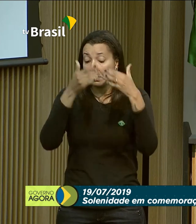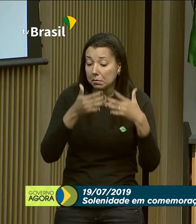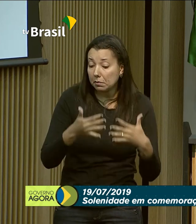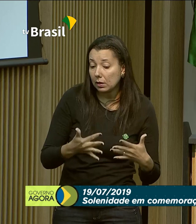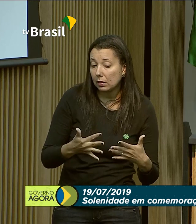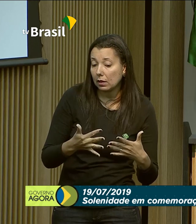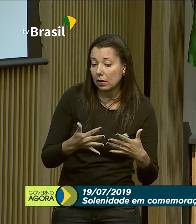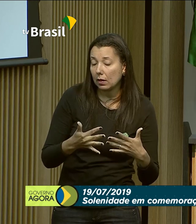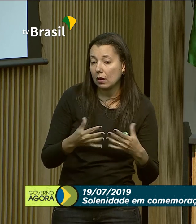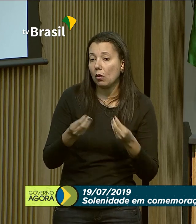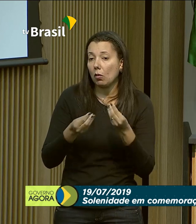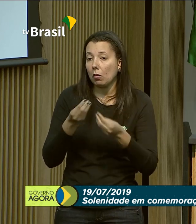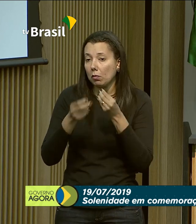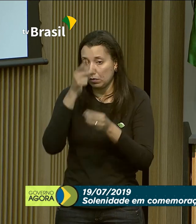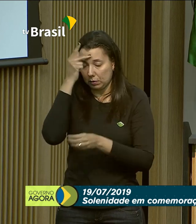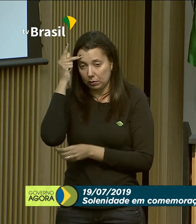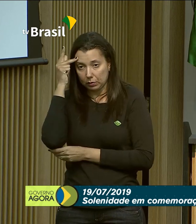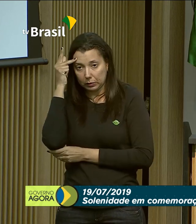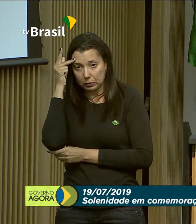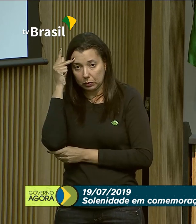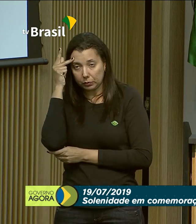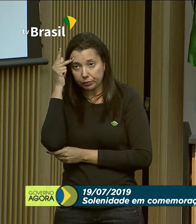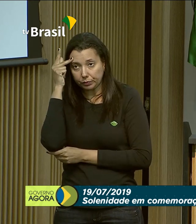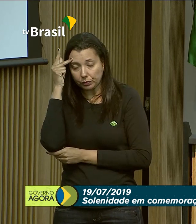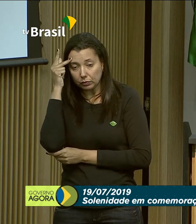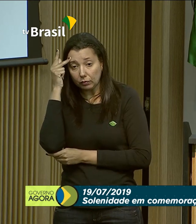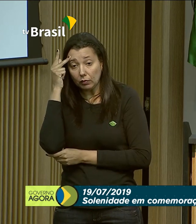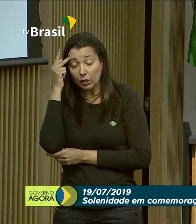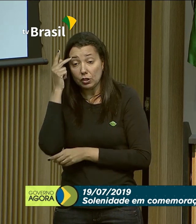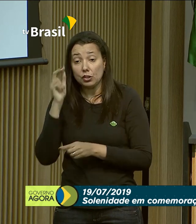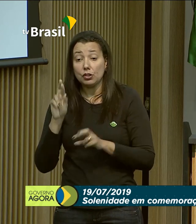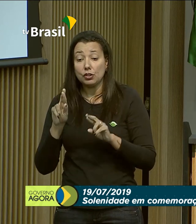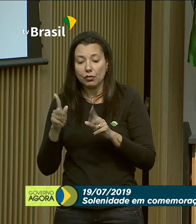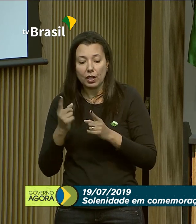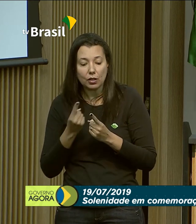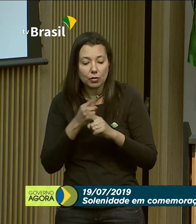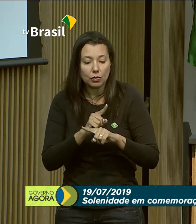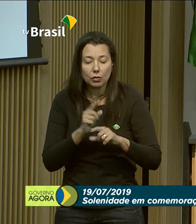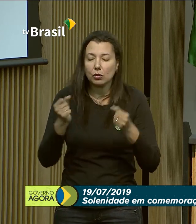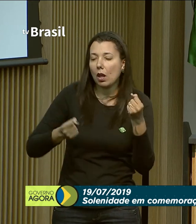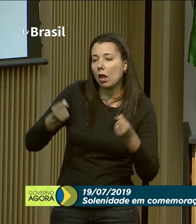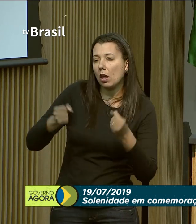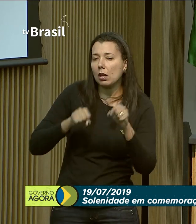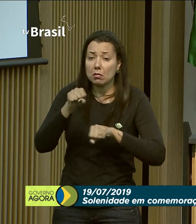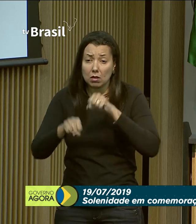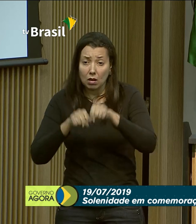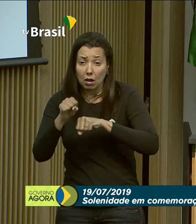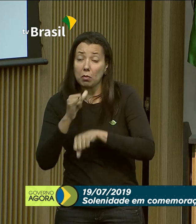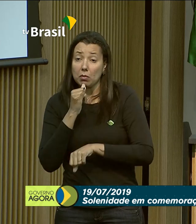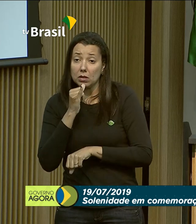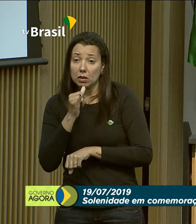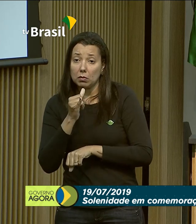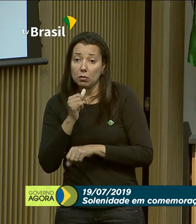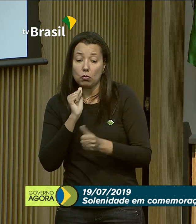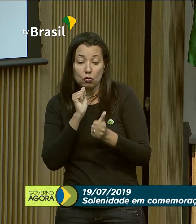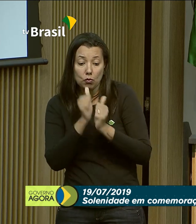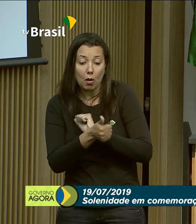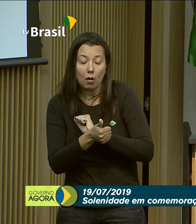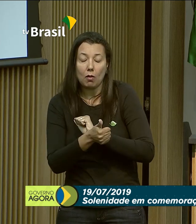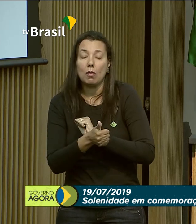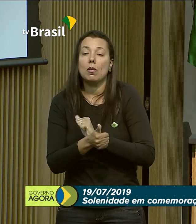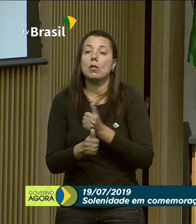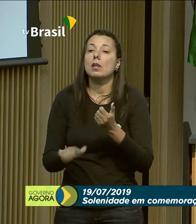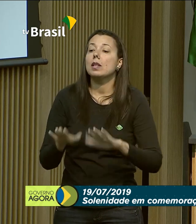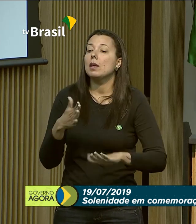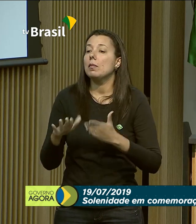explicar o fascínio das pessoas. Ao contrário do automobilismo e do ciclismo, por exemplo, o futebol depende